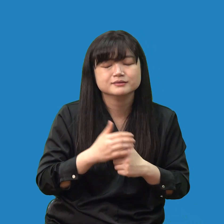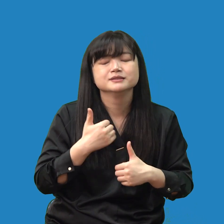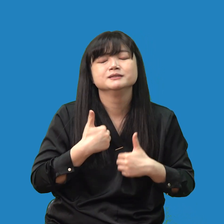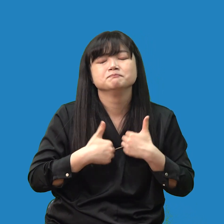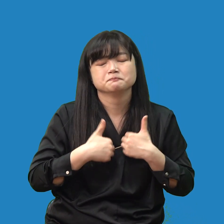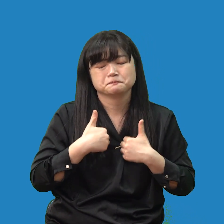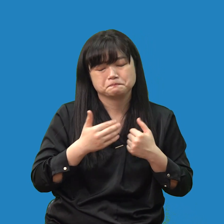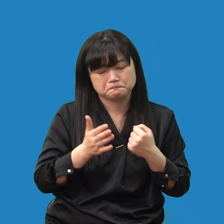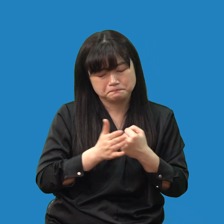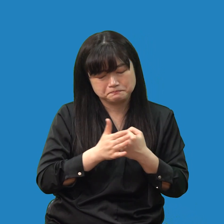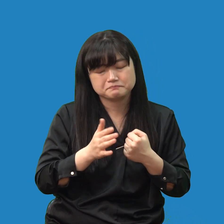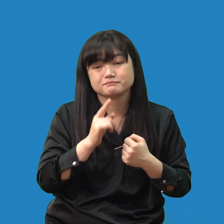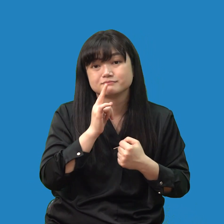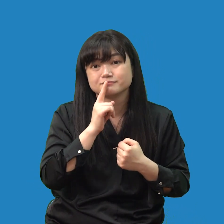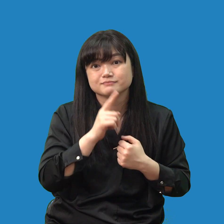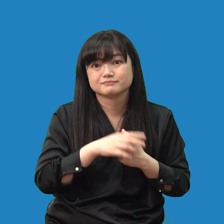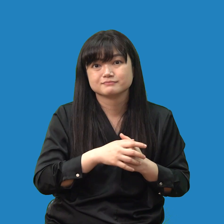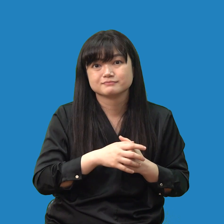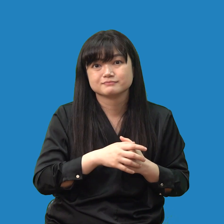살아가는 기쁨 때문입니다.